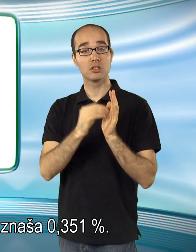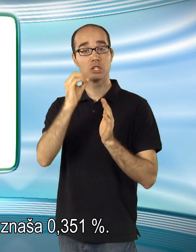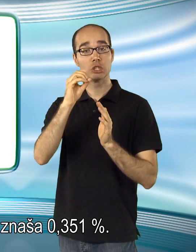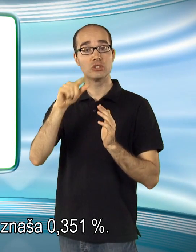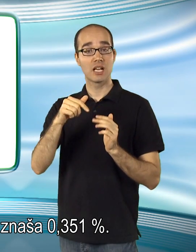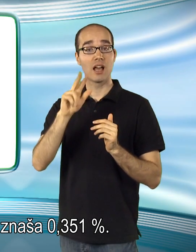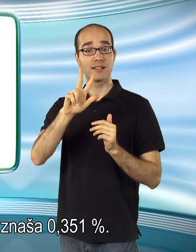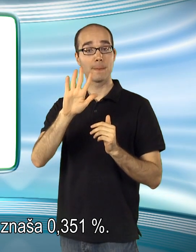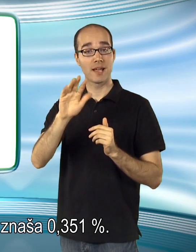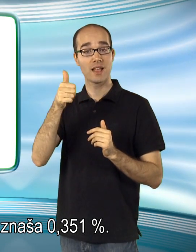0,351 odstotka.